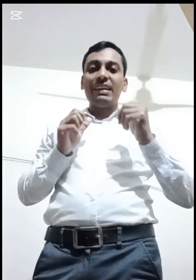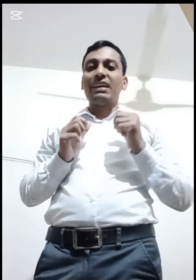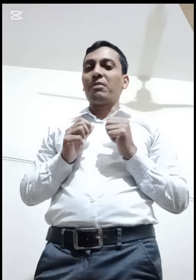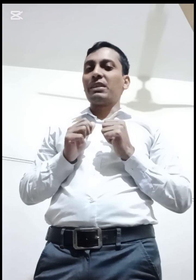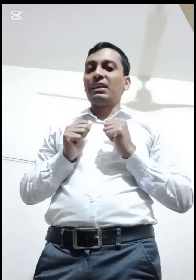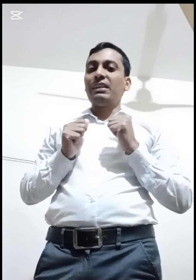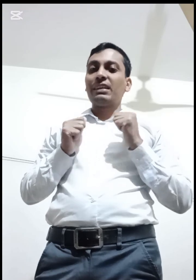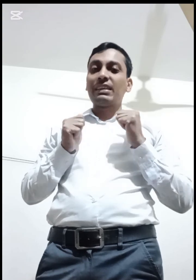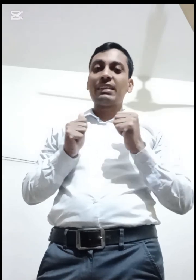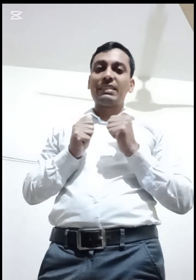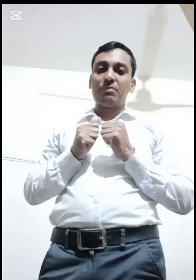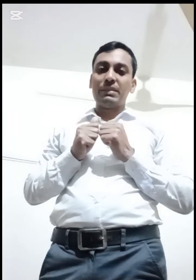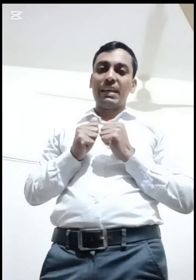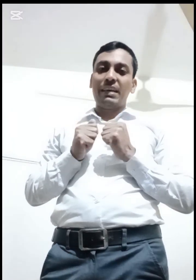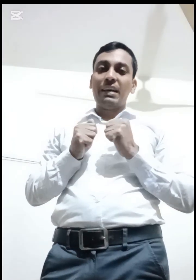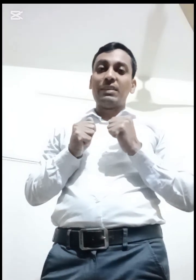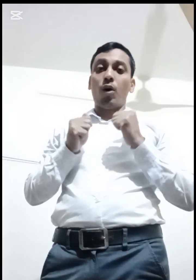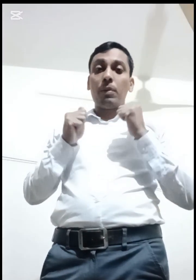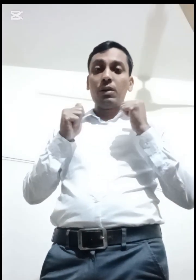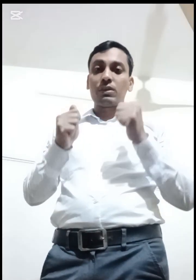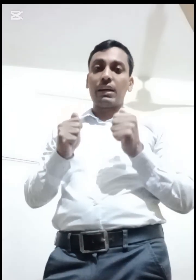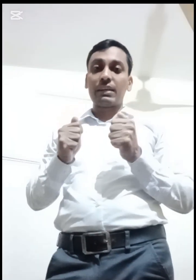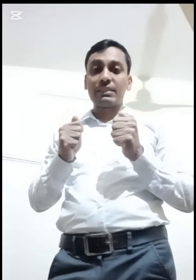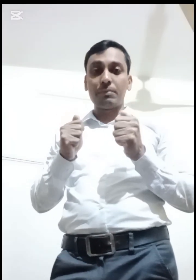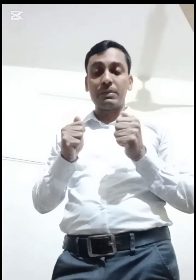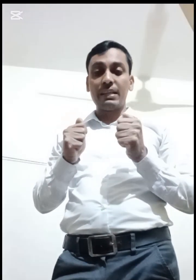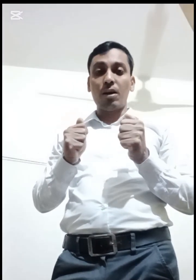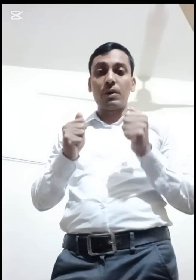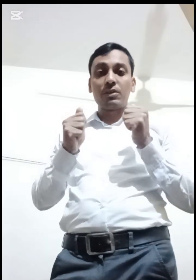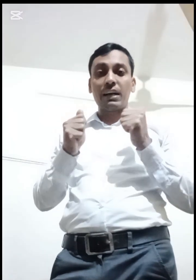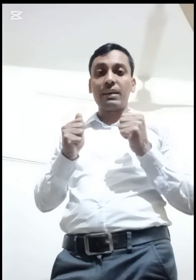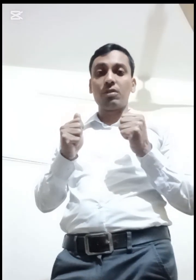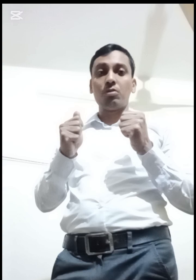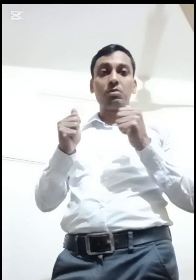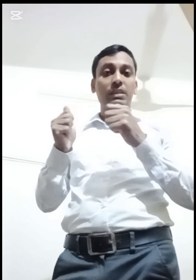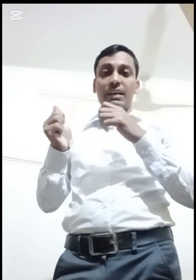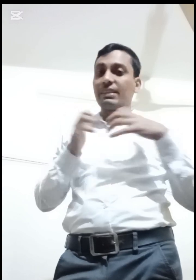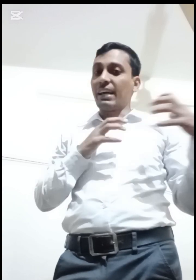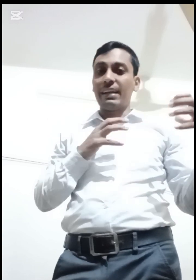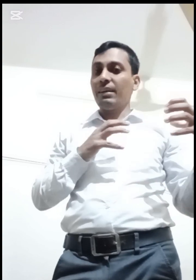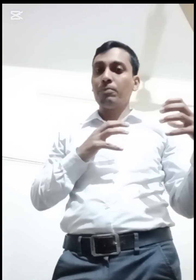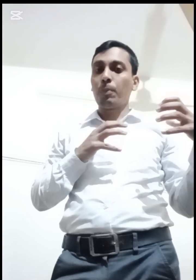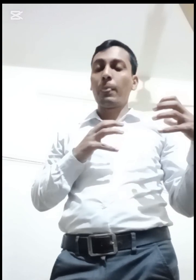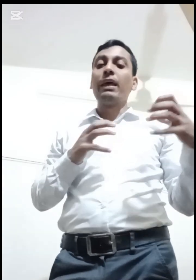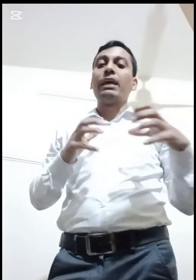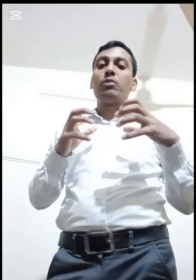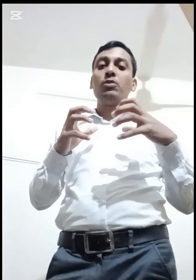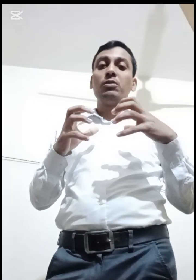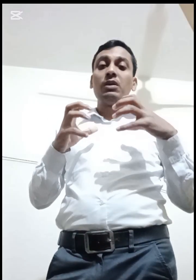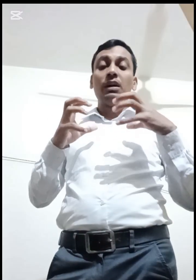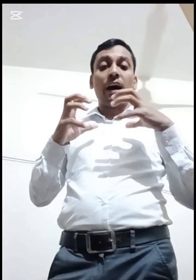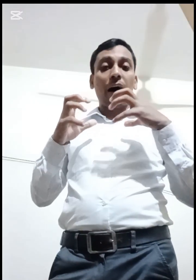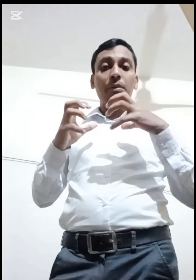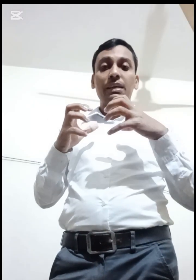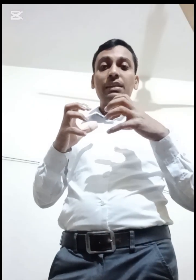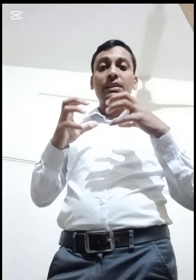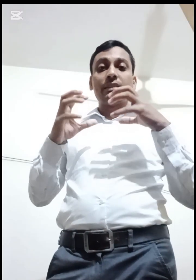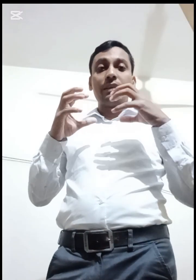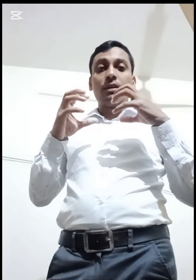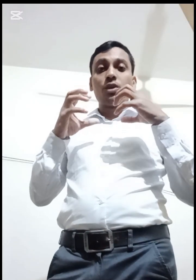এইটা আমাদের কি কি সেফটি দেয়, যে ওভারলোড কারেন্টকে সেফটি দেয়, ওভারলোড কারেন্ট সে আসতে দেয় না। এবং আমাদের যে